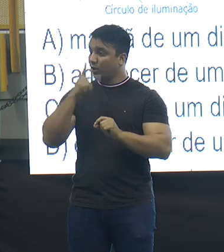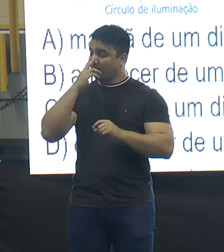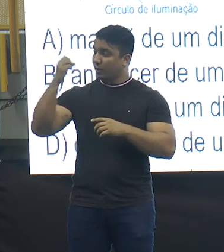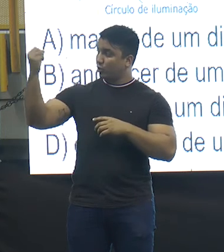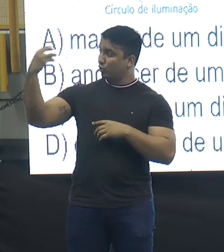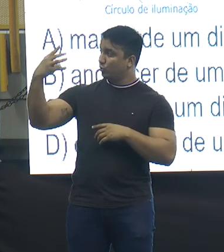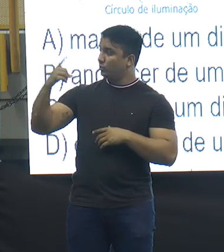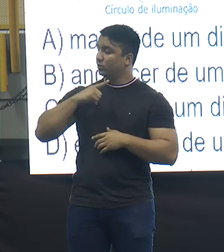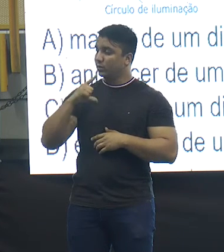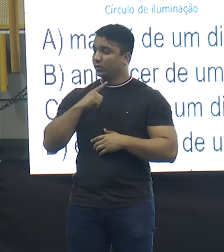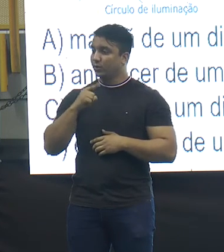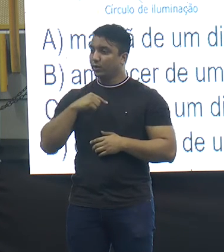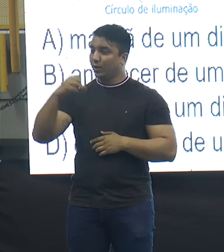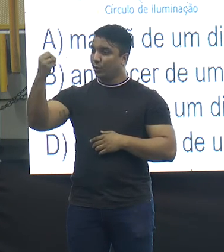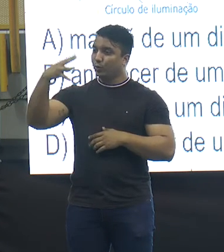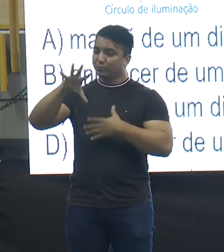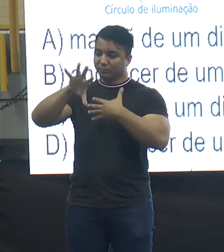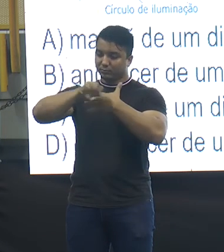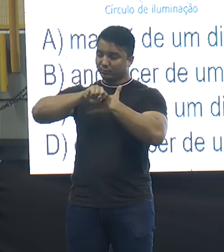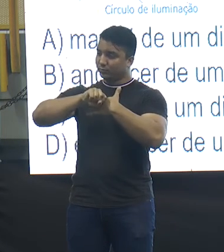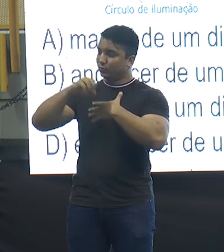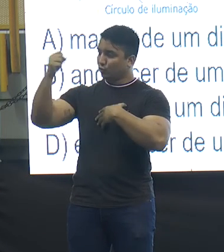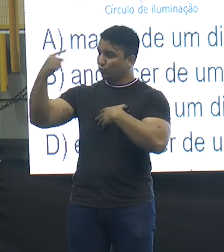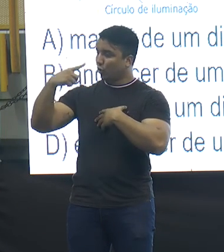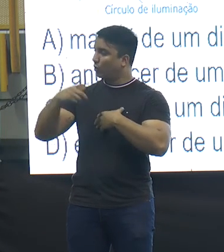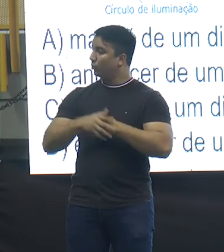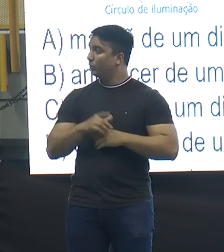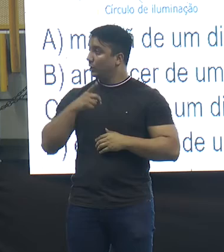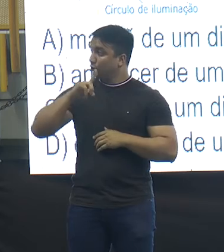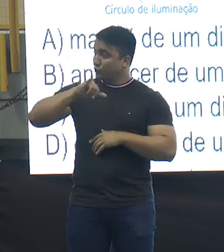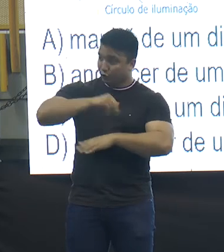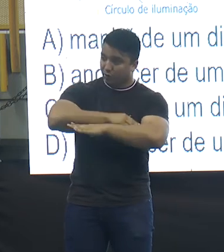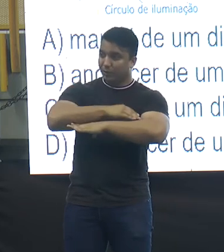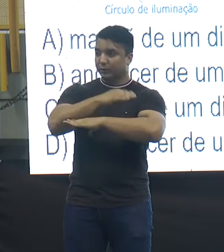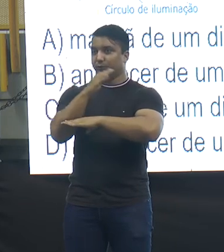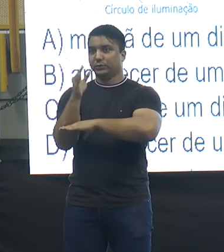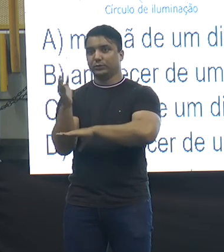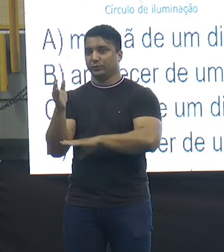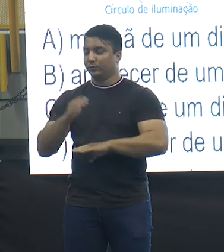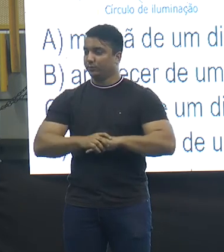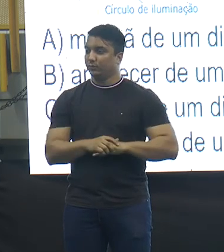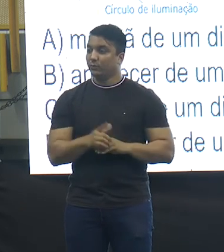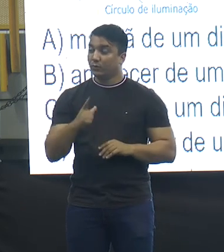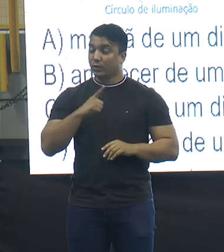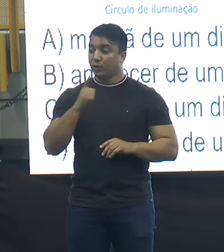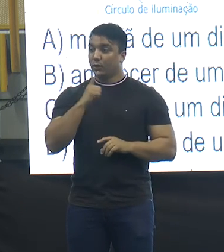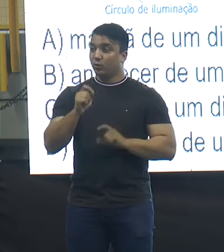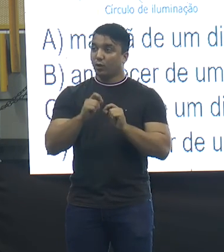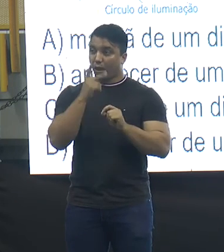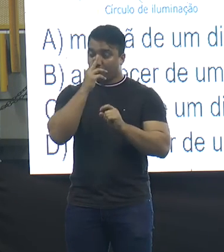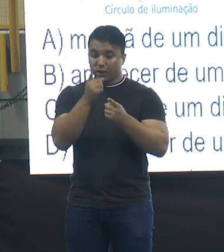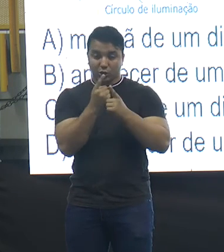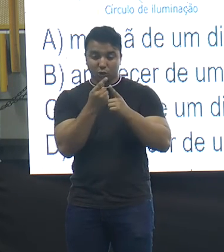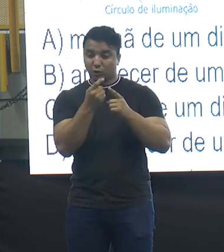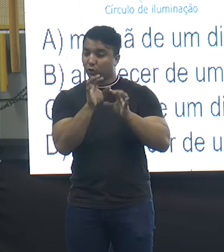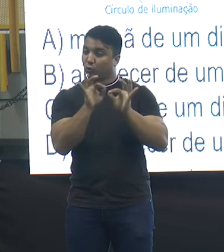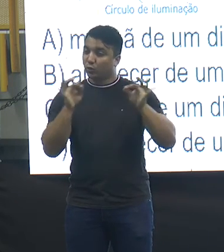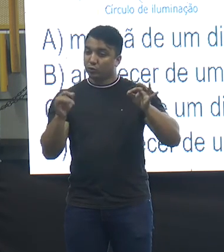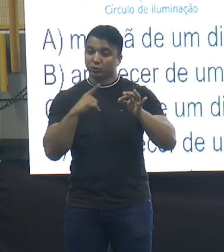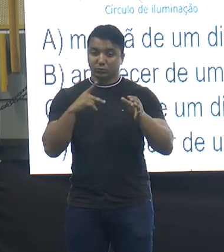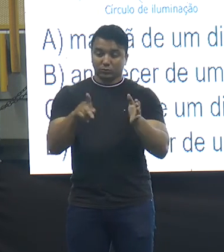mais iluminado, está recebendo mais sol, o dia vai ser mais longo do que a noite. Quanto mais afastado nós estivermos